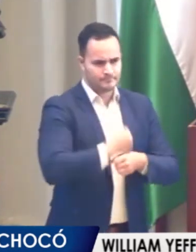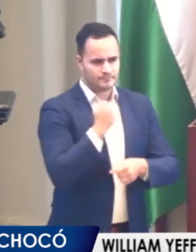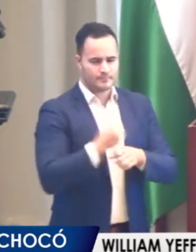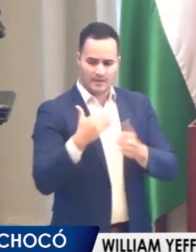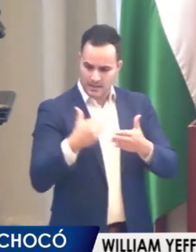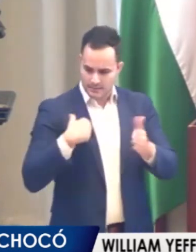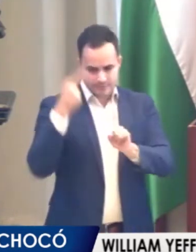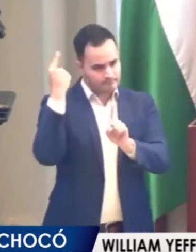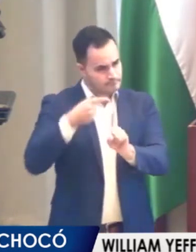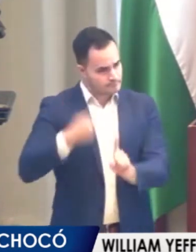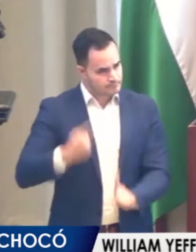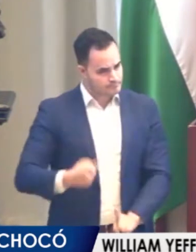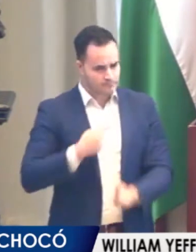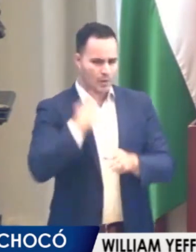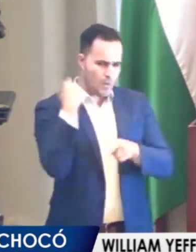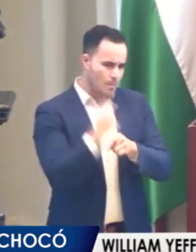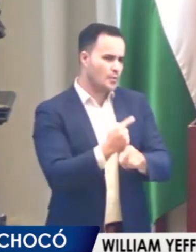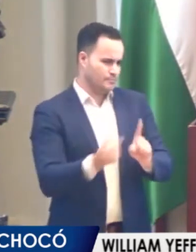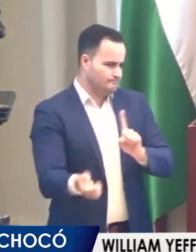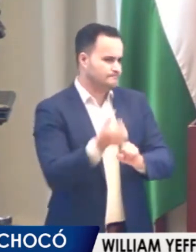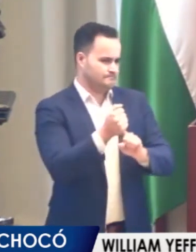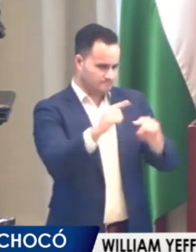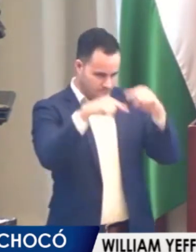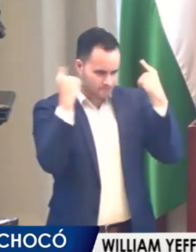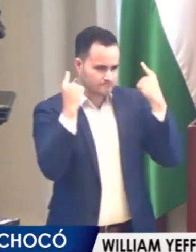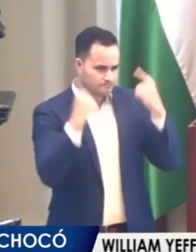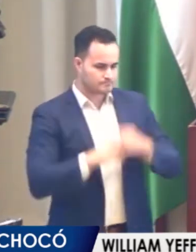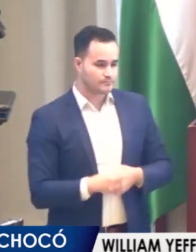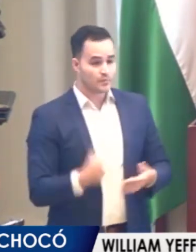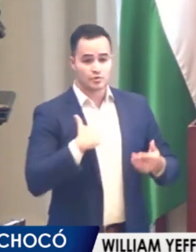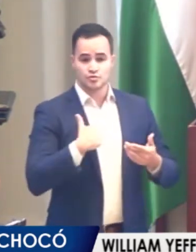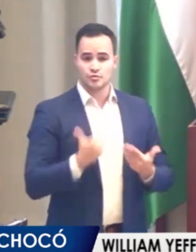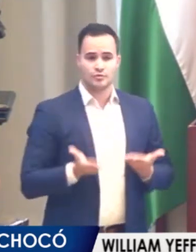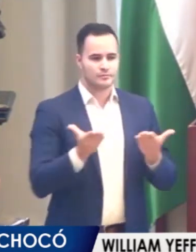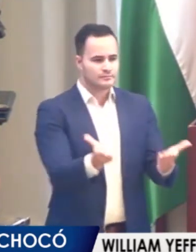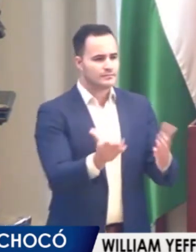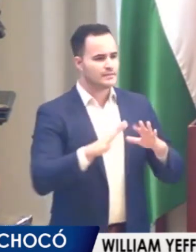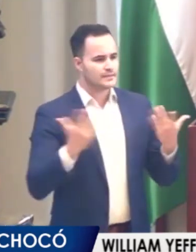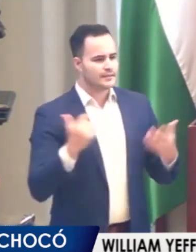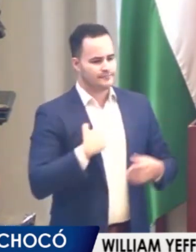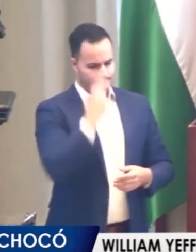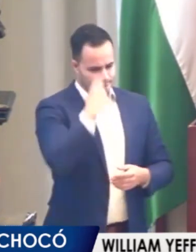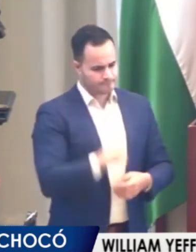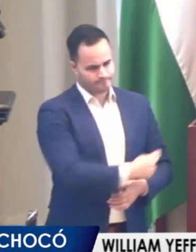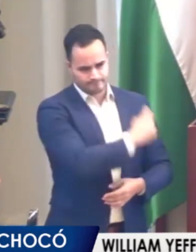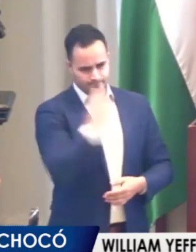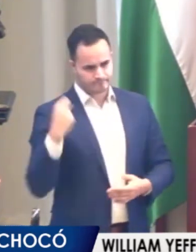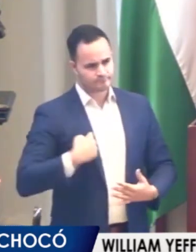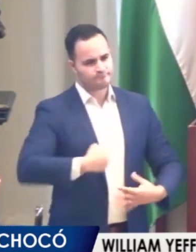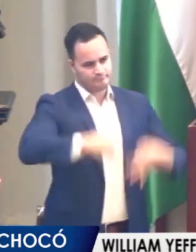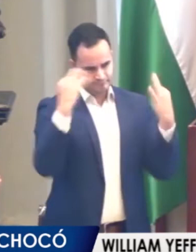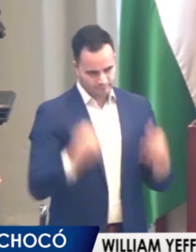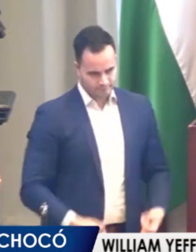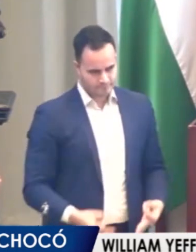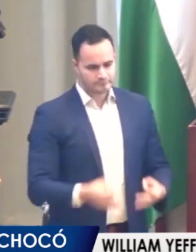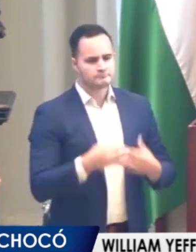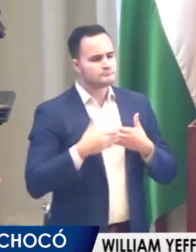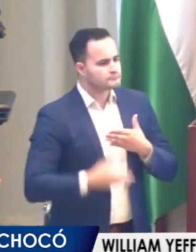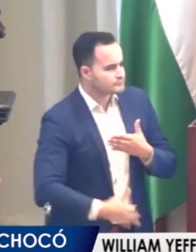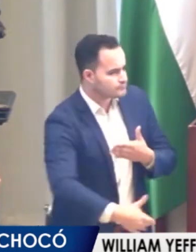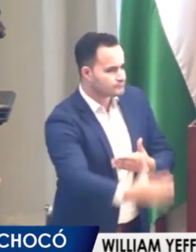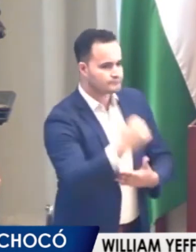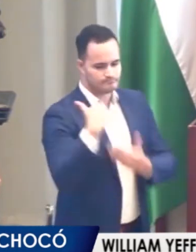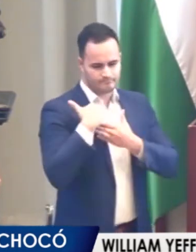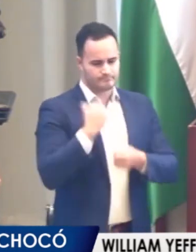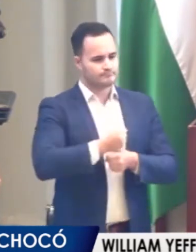metas trazadas. Por lo que ofrezco desde ya mi absoluto y decidido compromiso en la inaplazable tarea